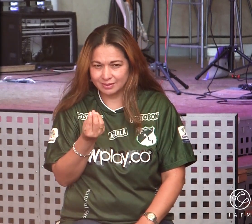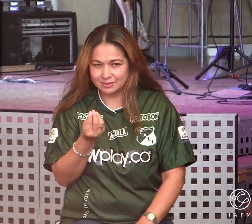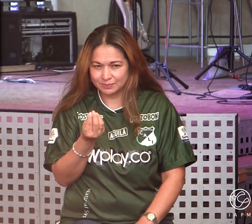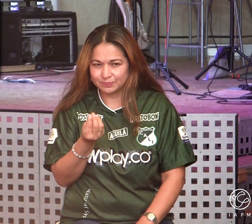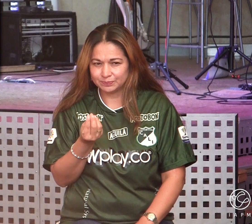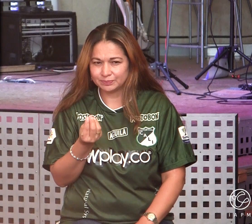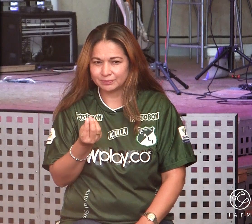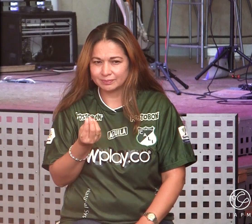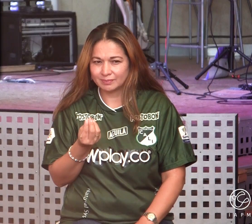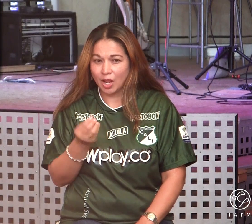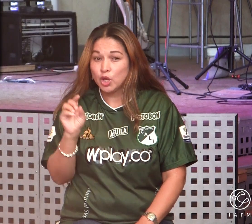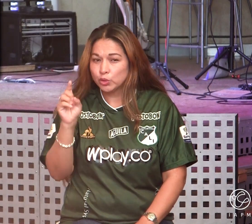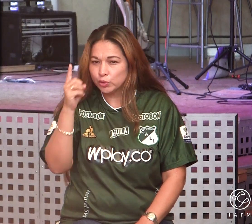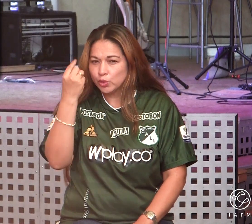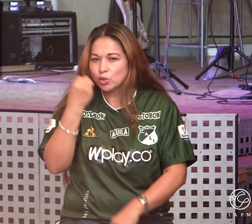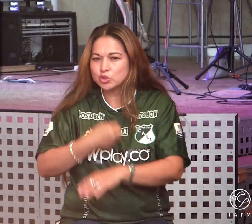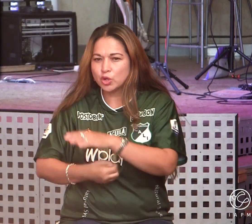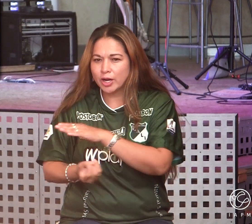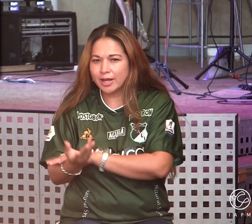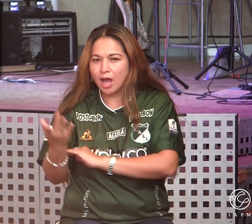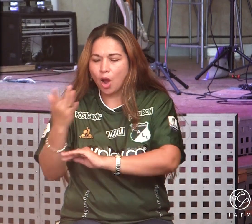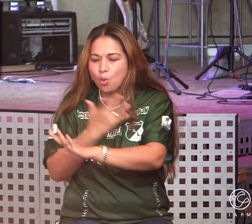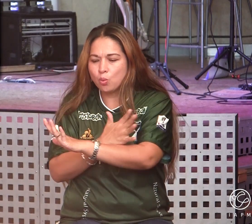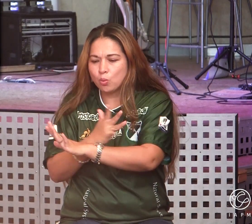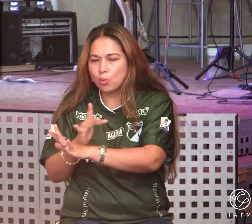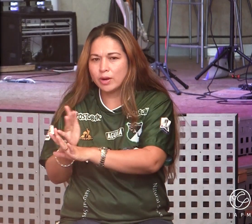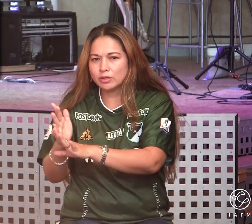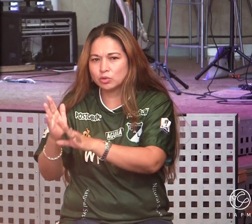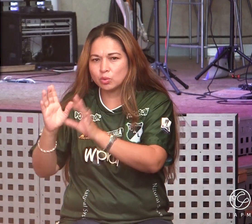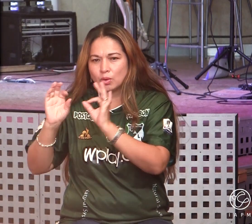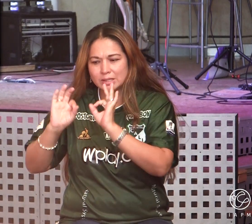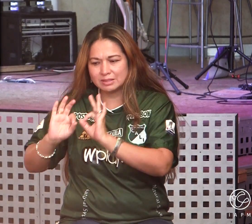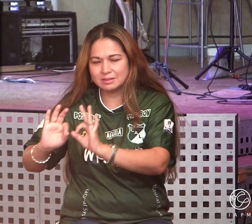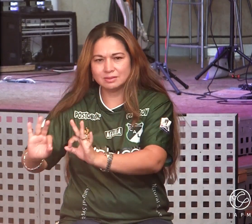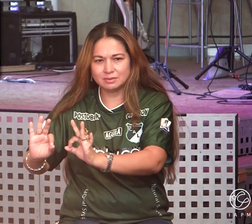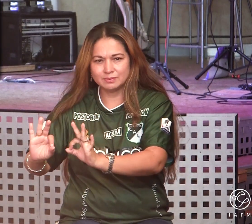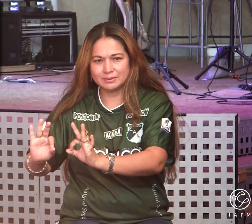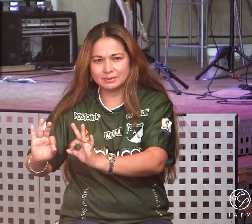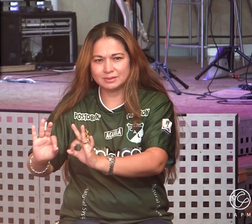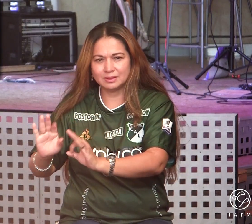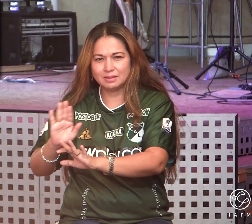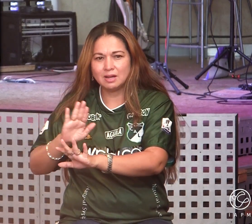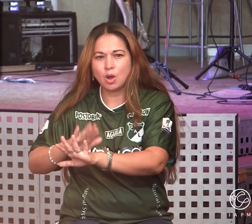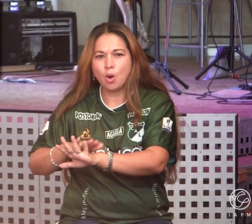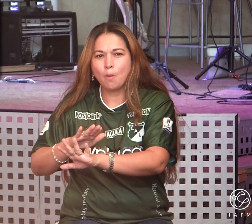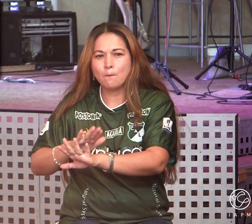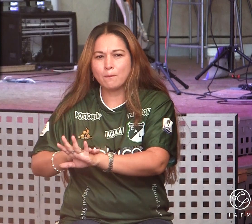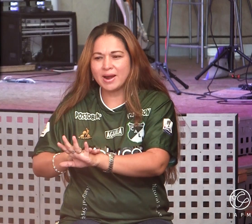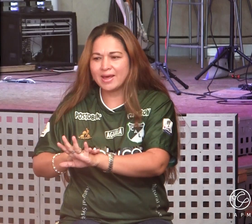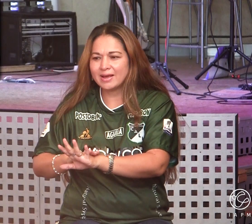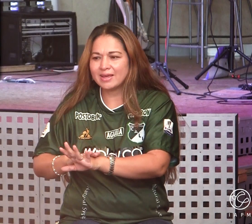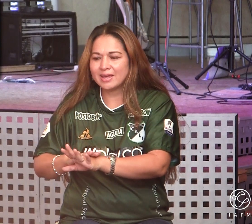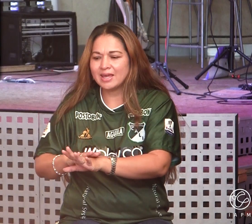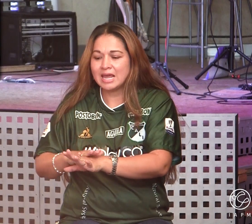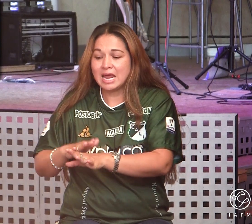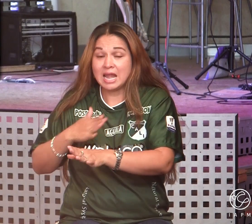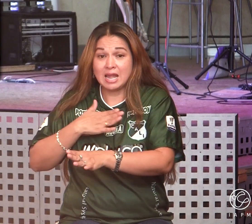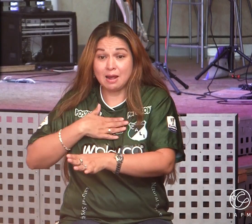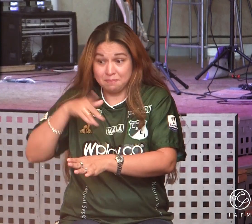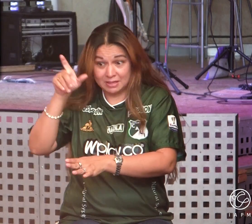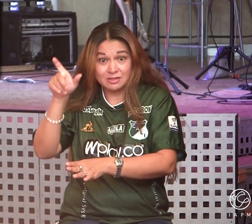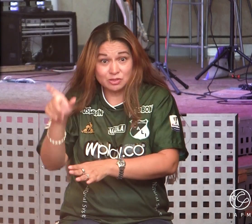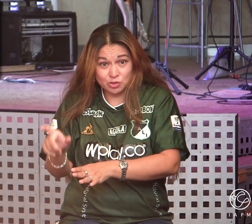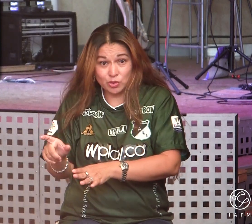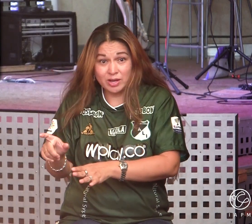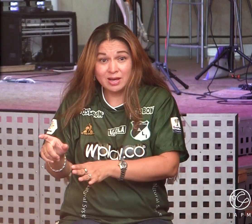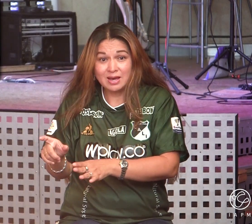que estuvo en Edén, dentro de ese huerto aparecen los dos famosos árboles. Pero el punto central es: